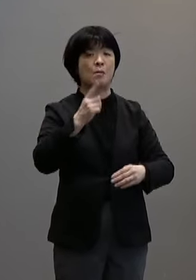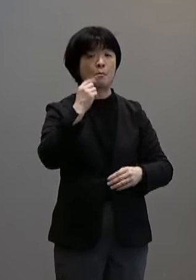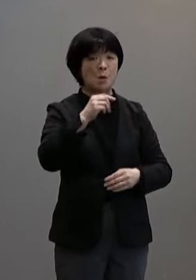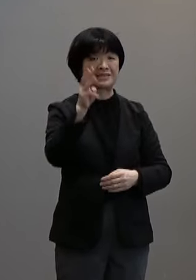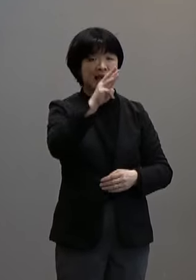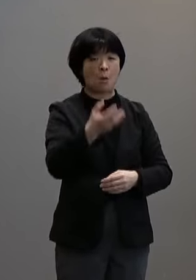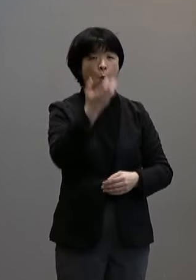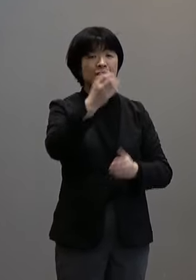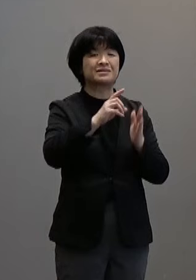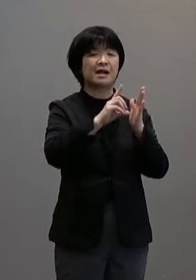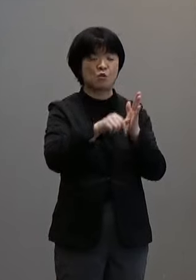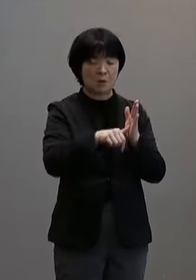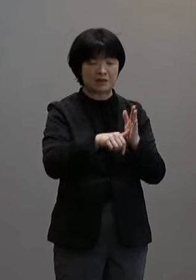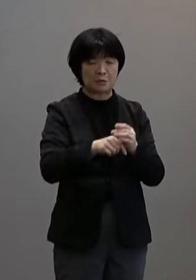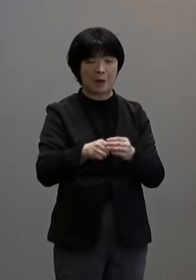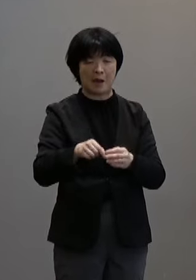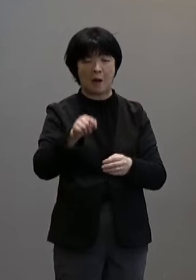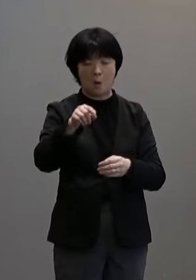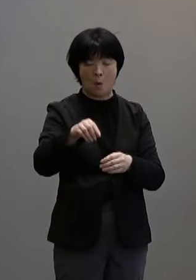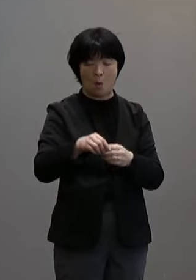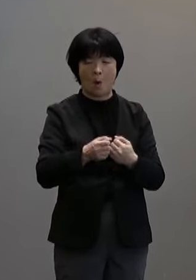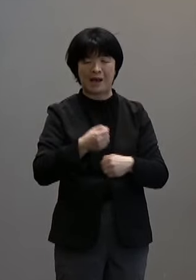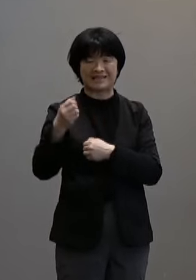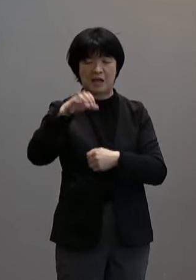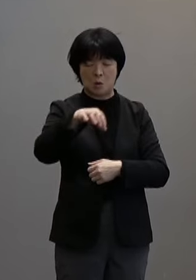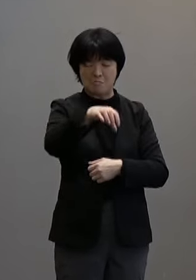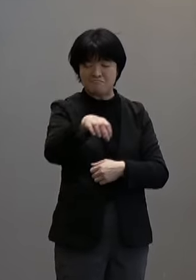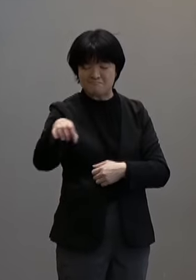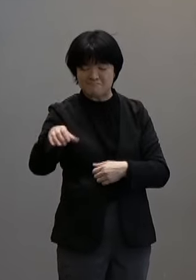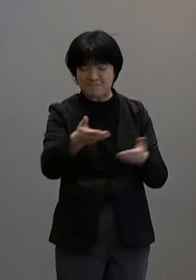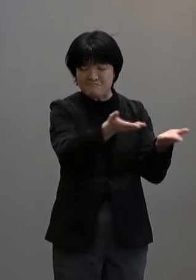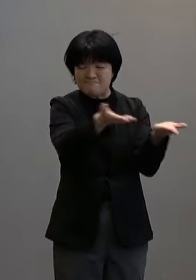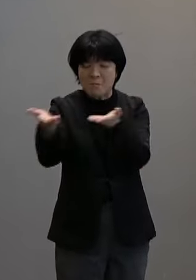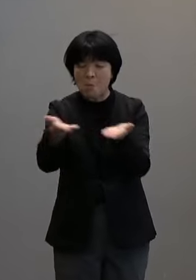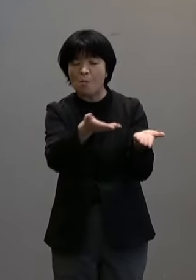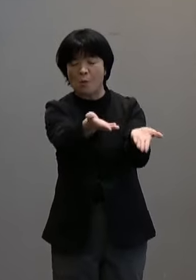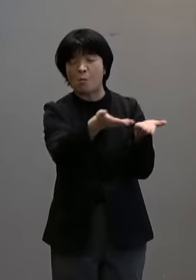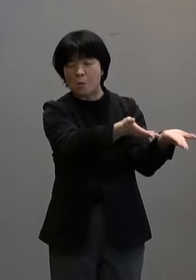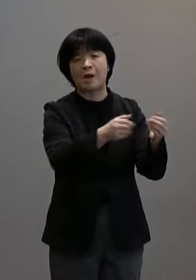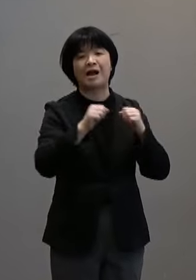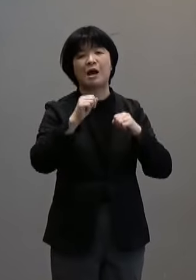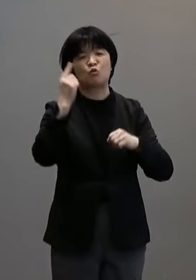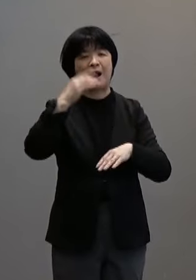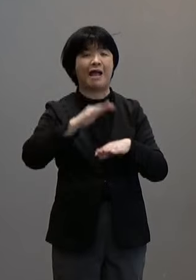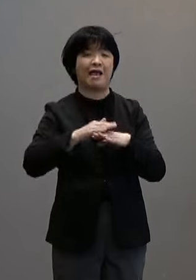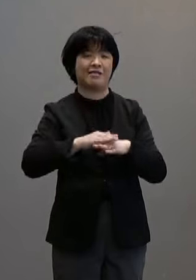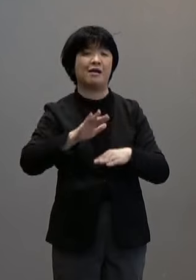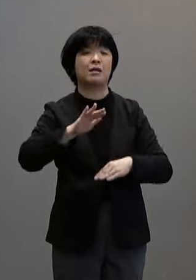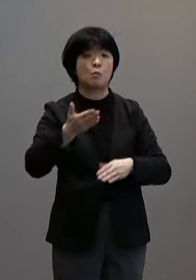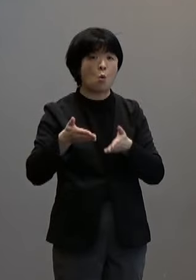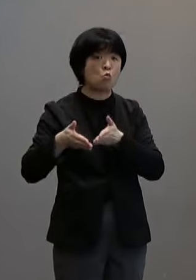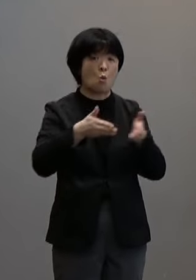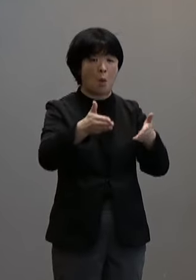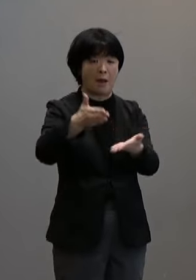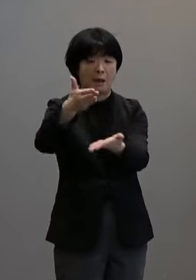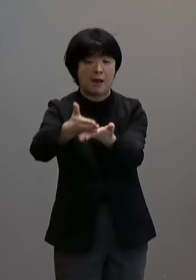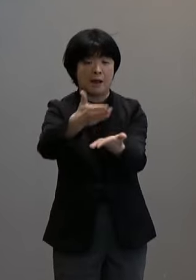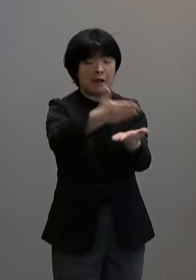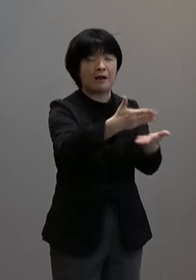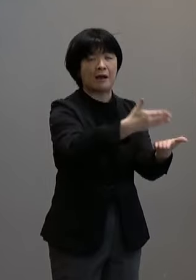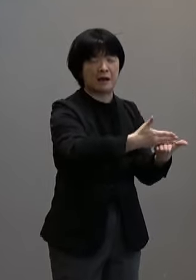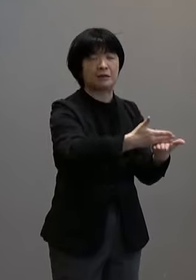の避難所に輸送していくという考え方なわけですけれども、道路が寸断されて、その広域避難所な